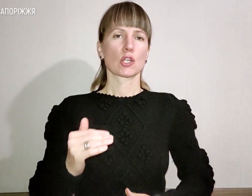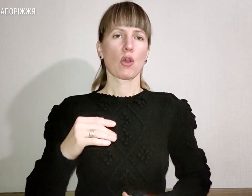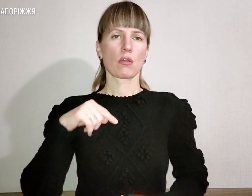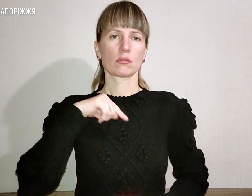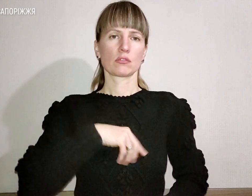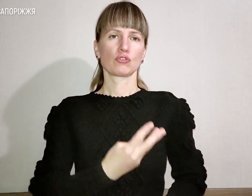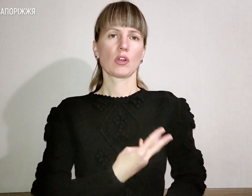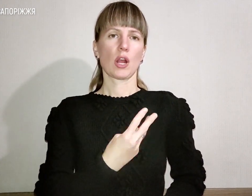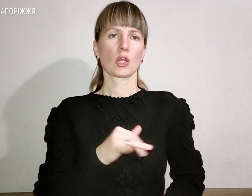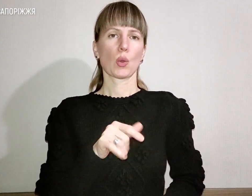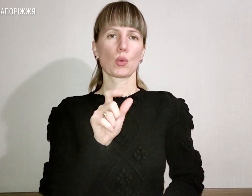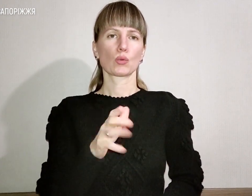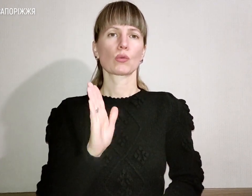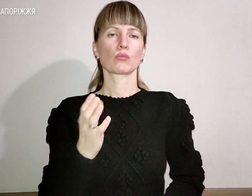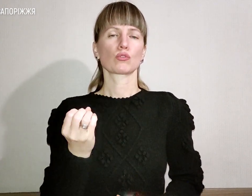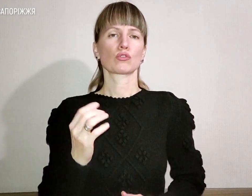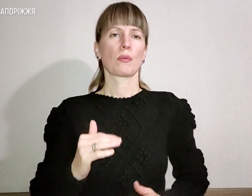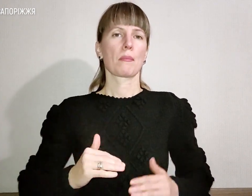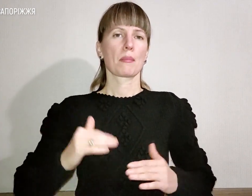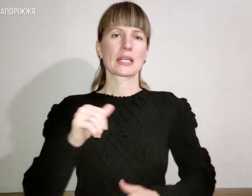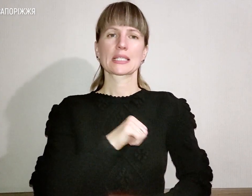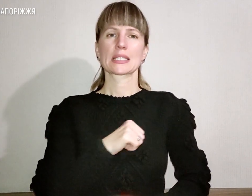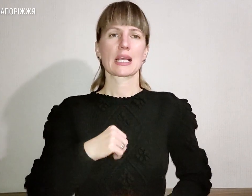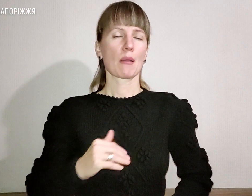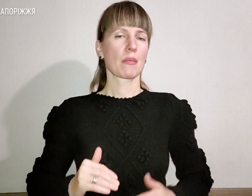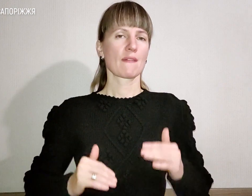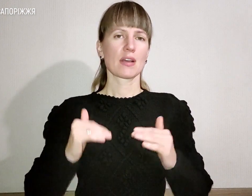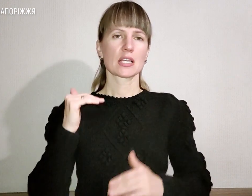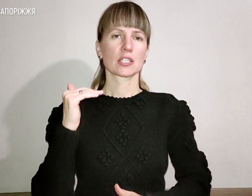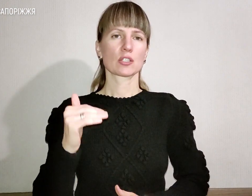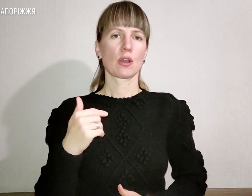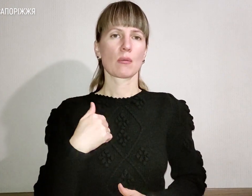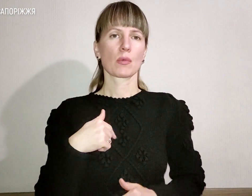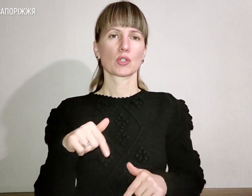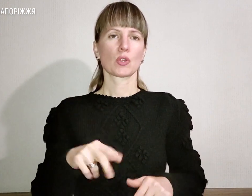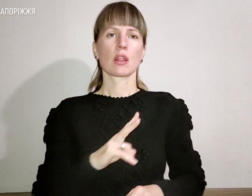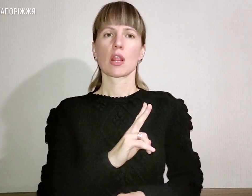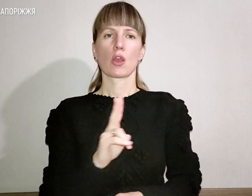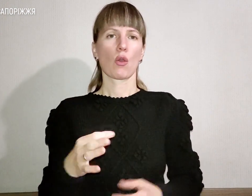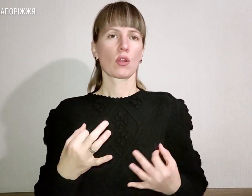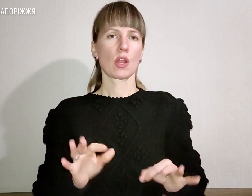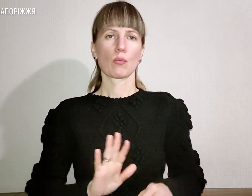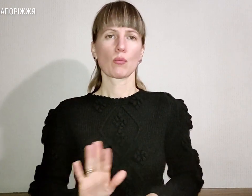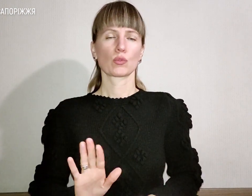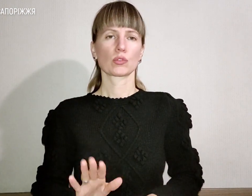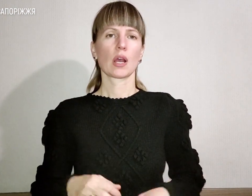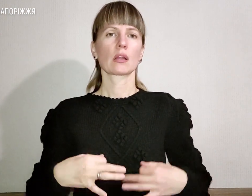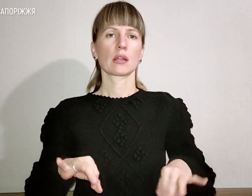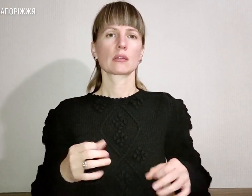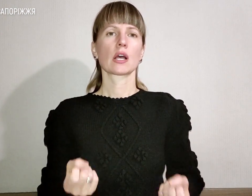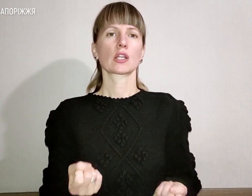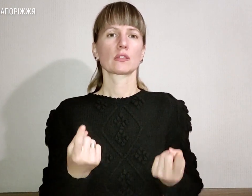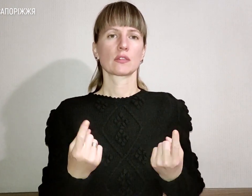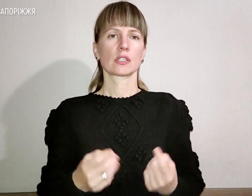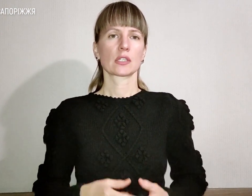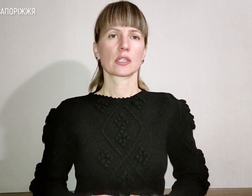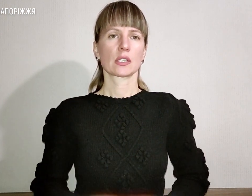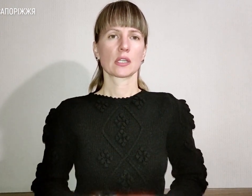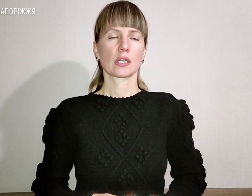вище. Сама висока. Ми сюди нікого не пустимо. А транспорт звідки? Тут скрізь самі